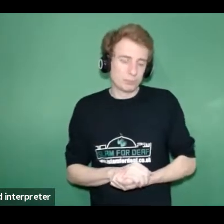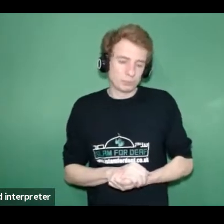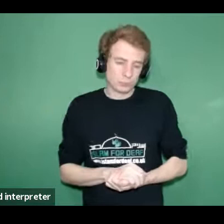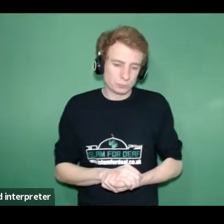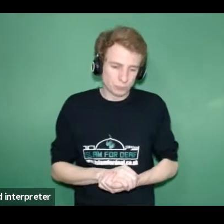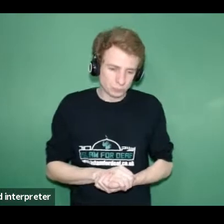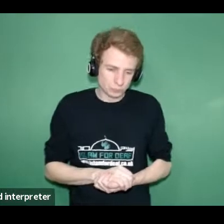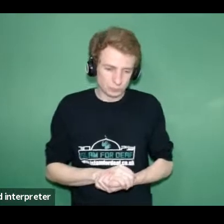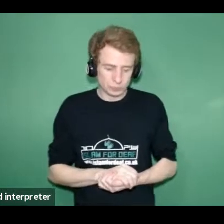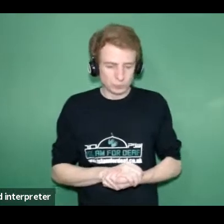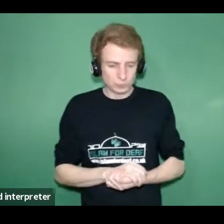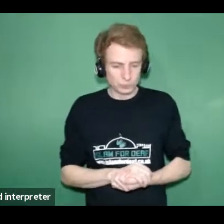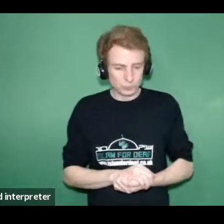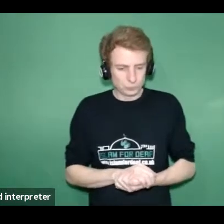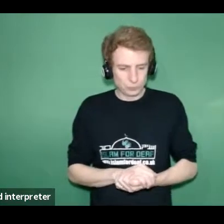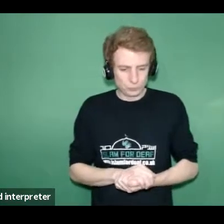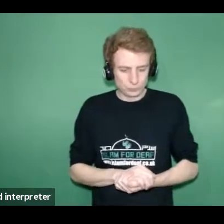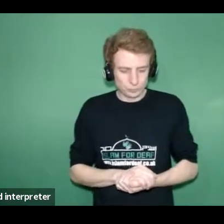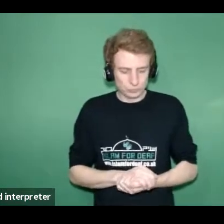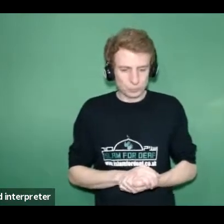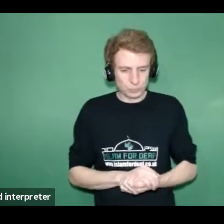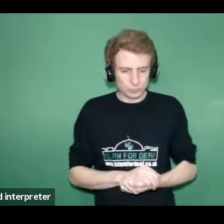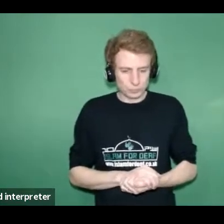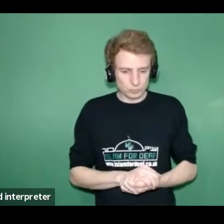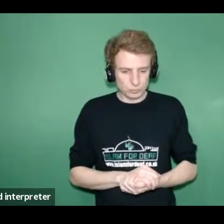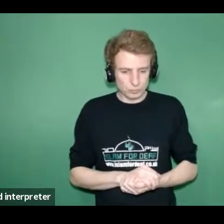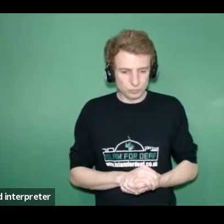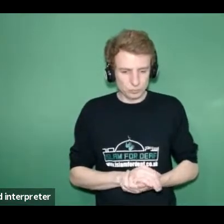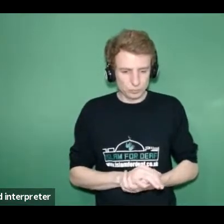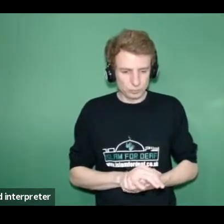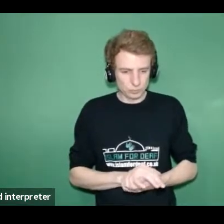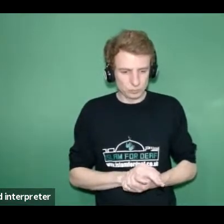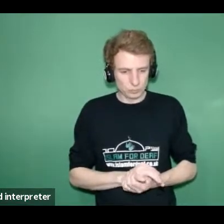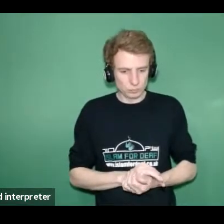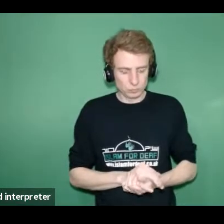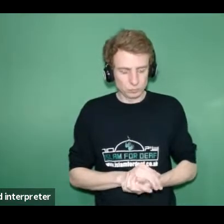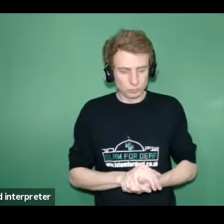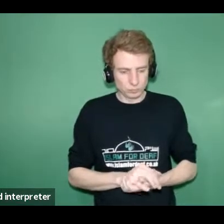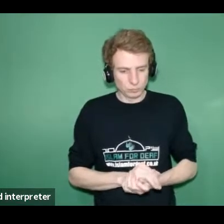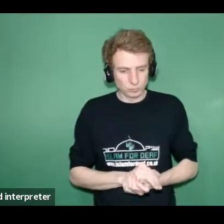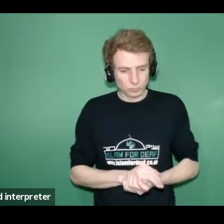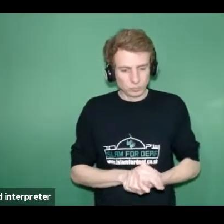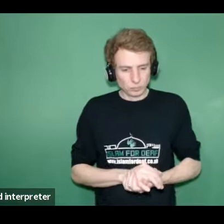التبكير لصلاة العشاء وصلاة التراويح،